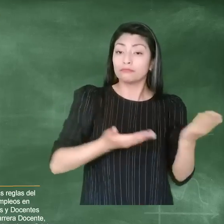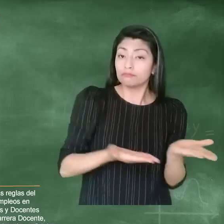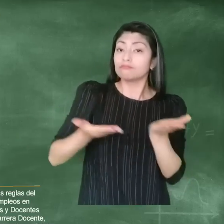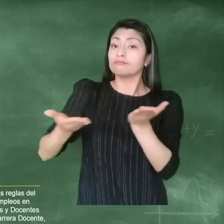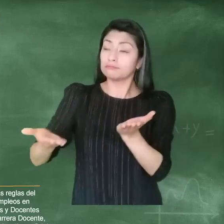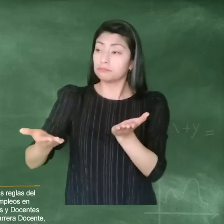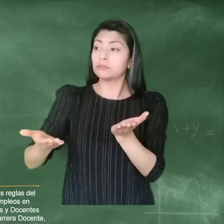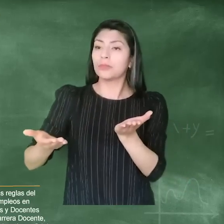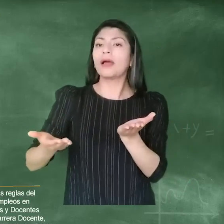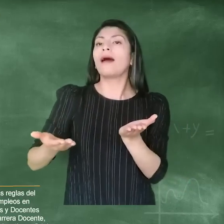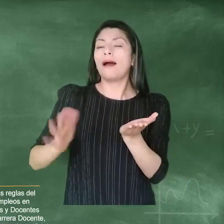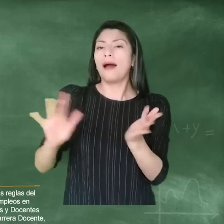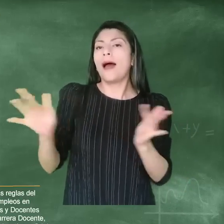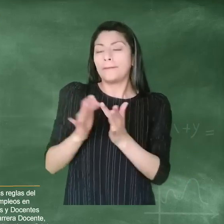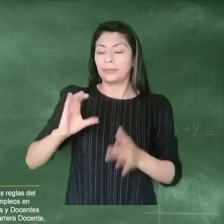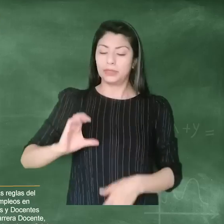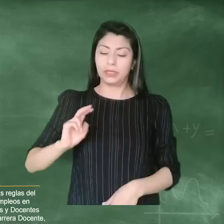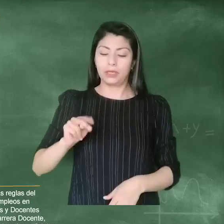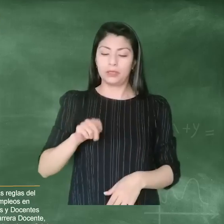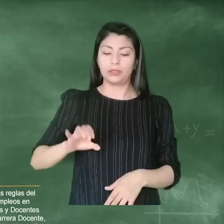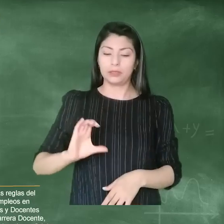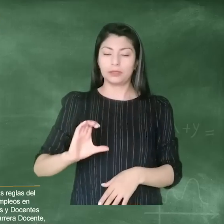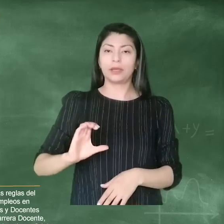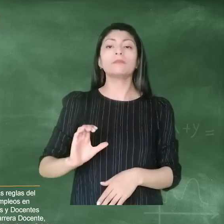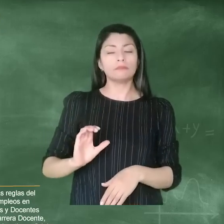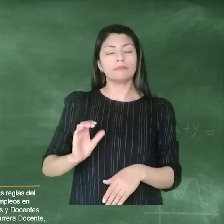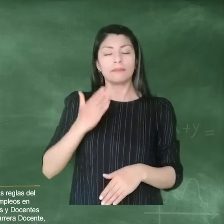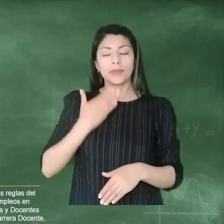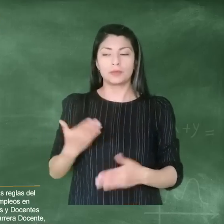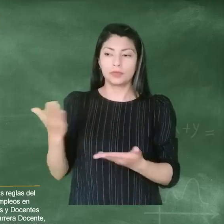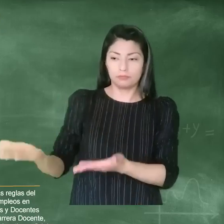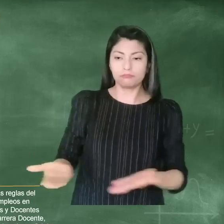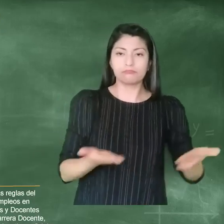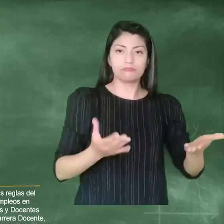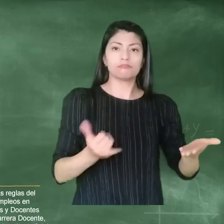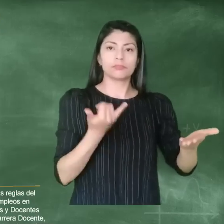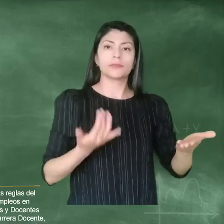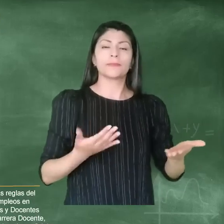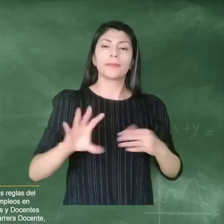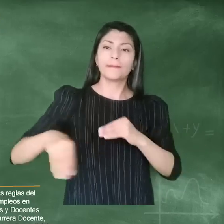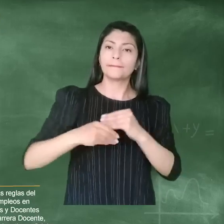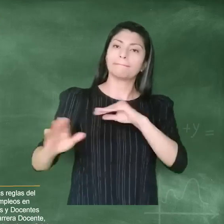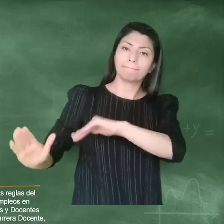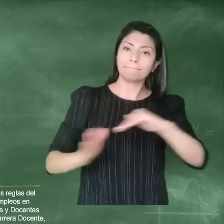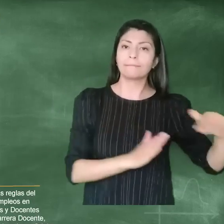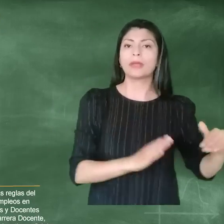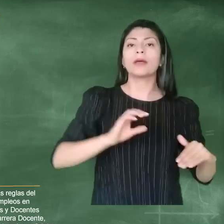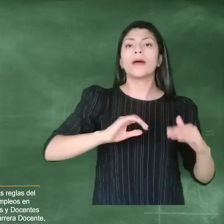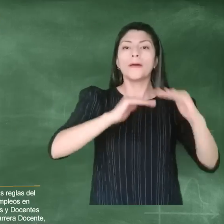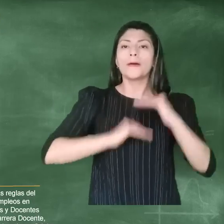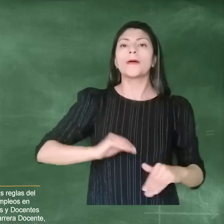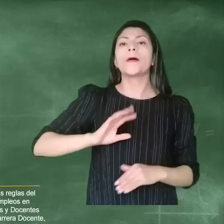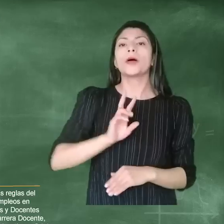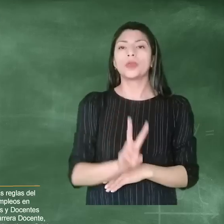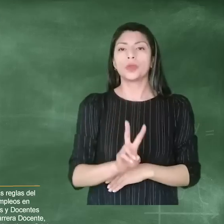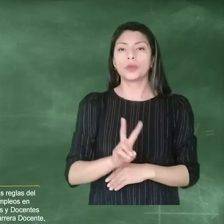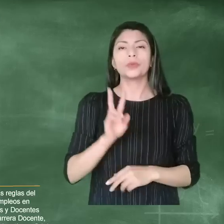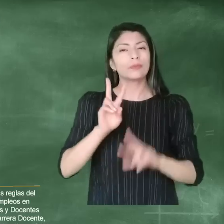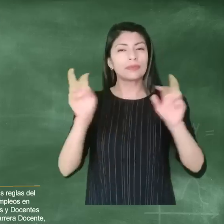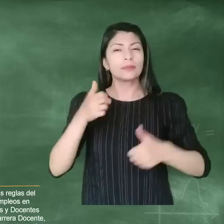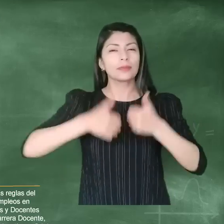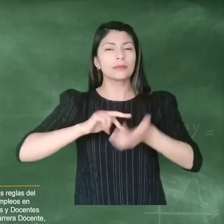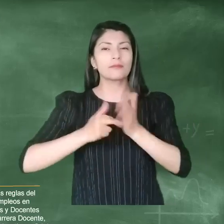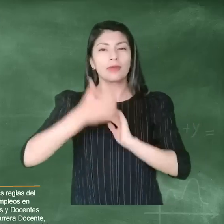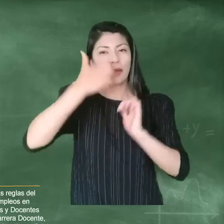CNSC en desarrollo de los procesos de reclamación. Parágrafo 2. La prueba de aptitudes y